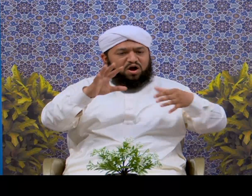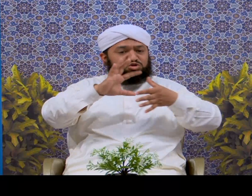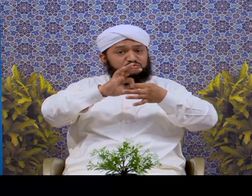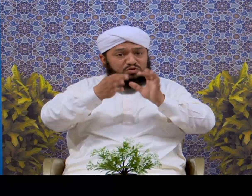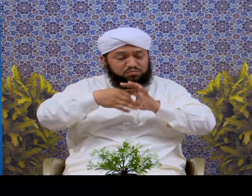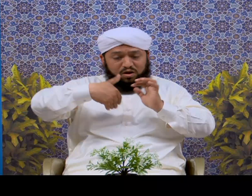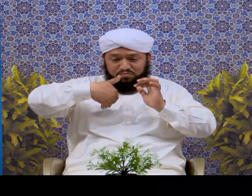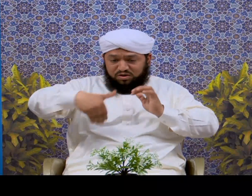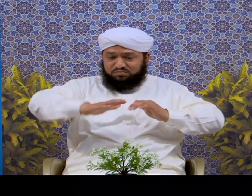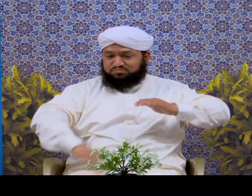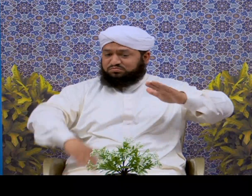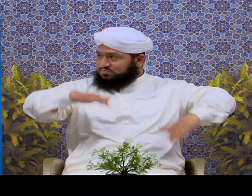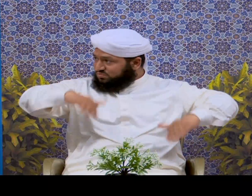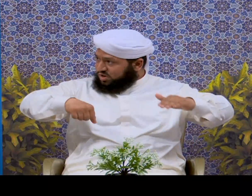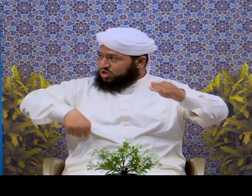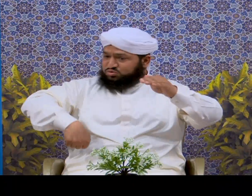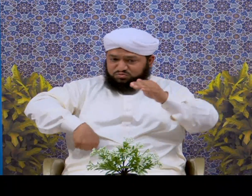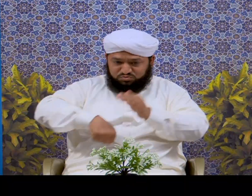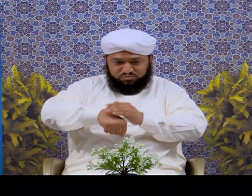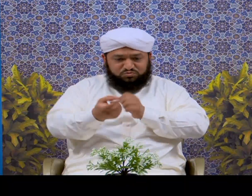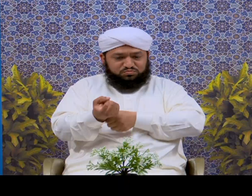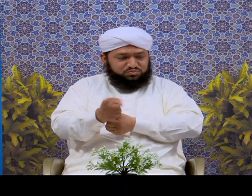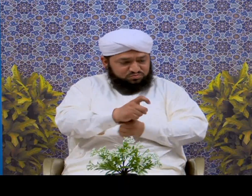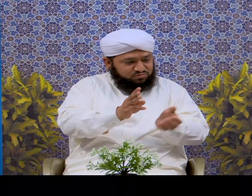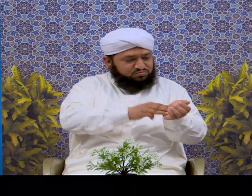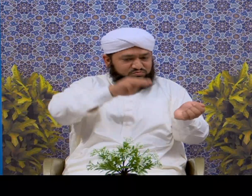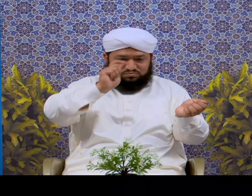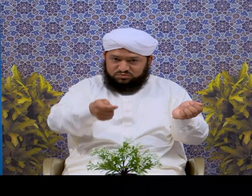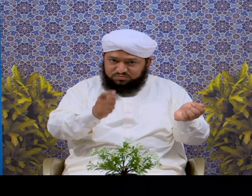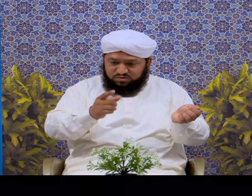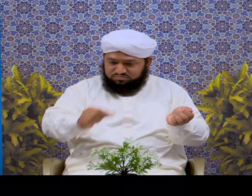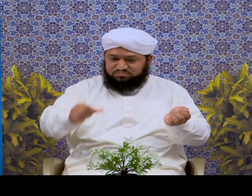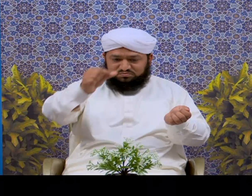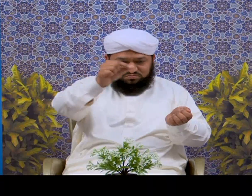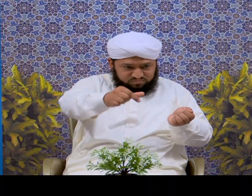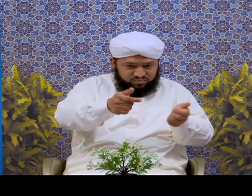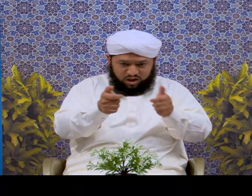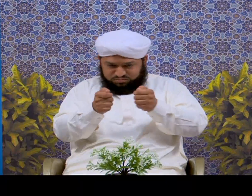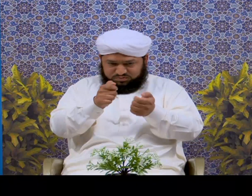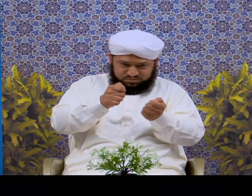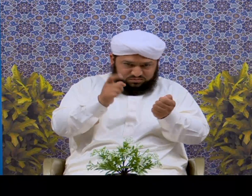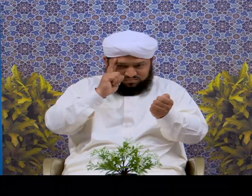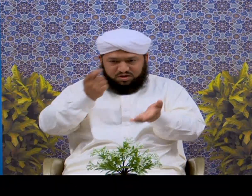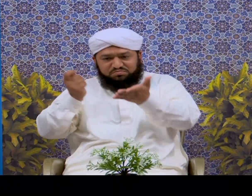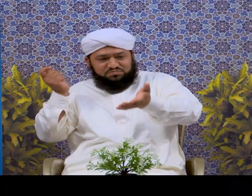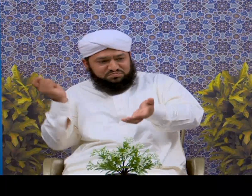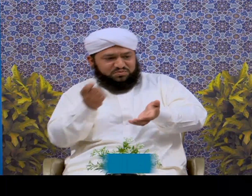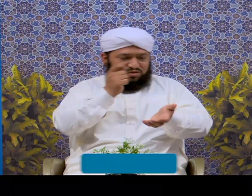کرکٹ، کبڈی، فٹ بال، ہاکی، تاش، شطرنج، ویڈیو گیمز، ٹیبل فٹ بال وغیرہ